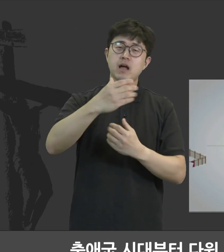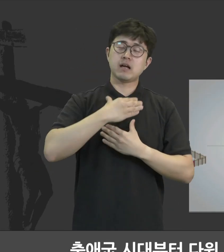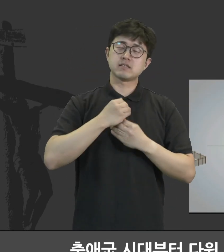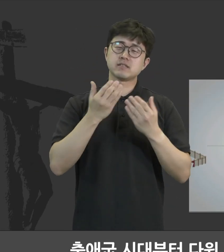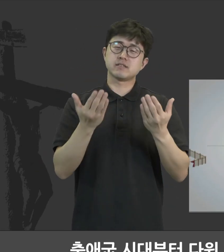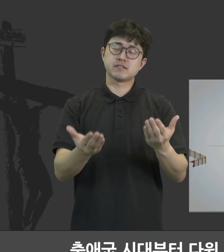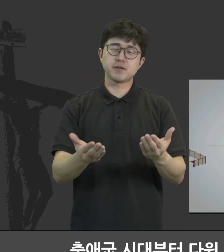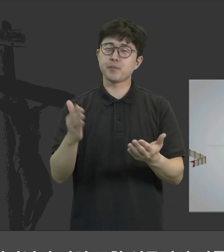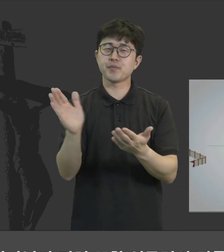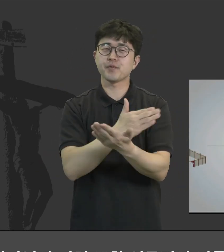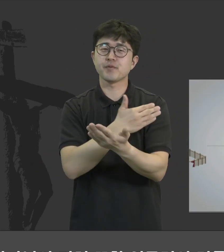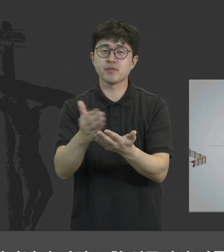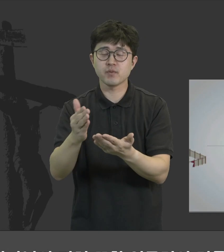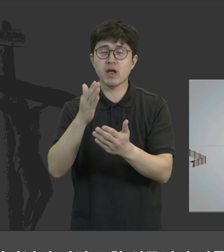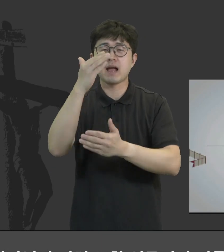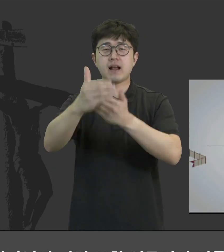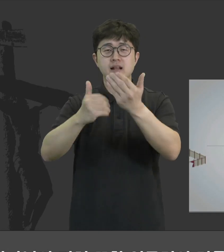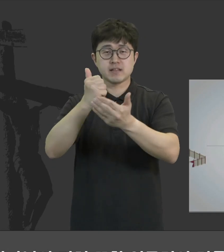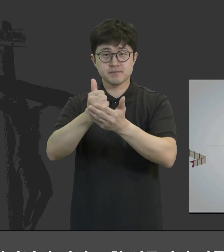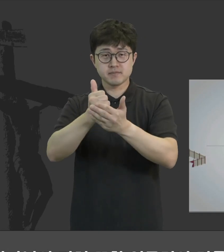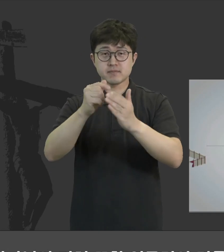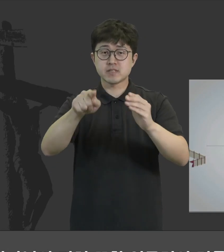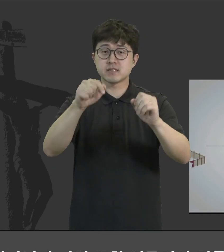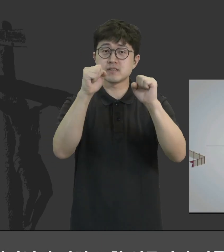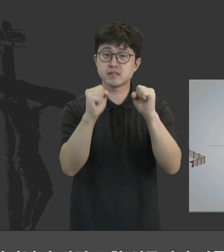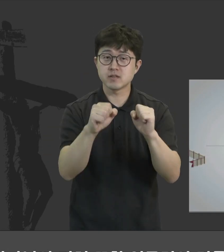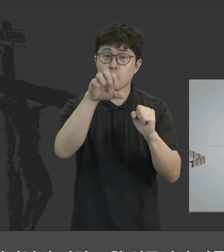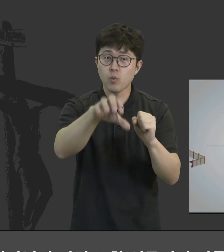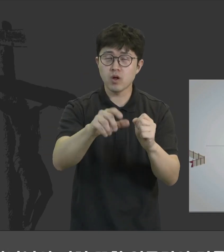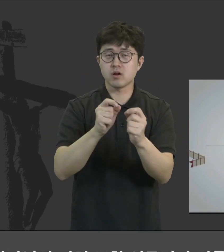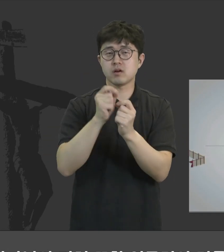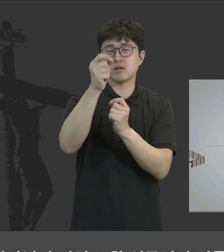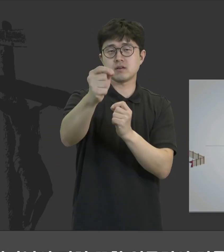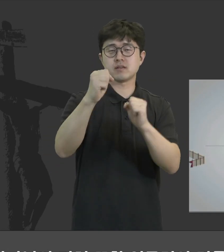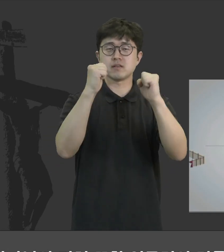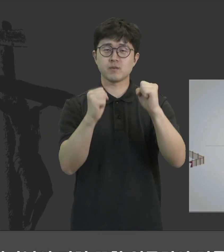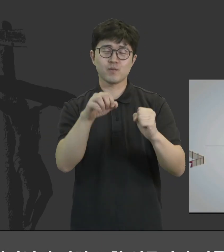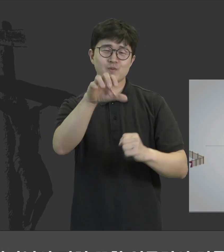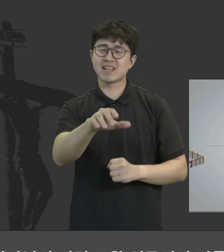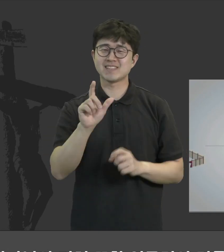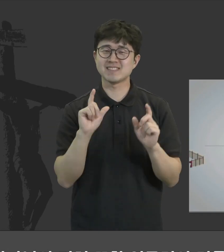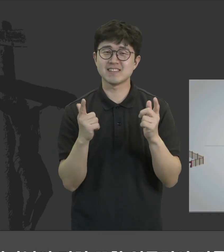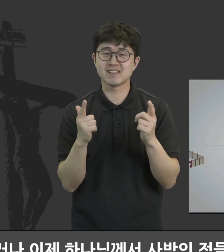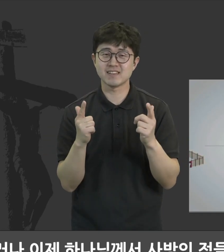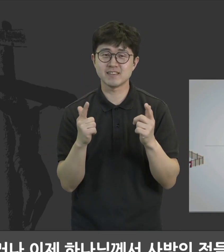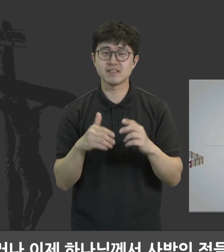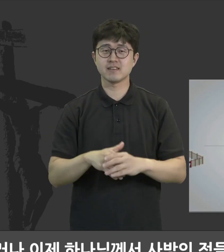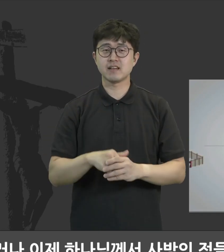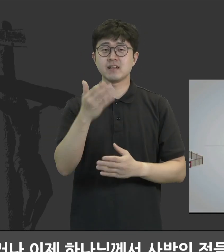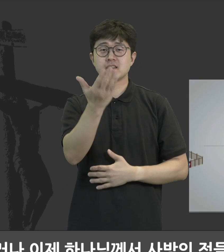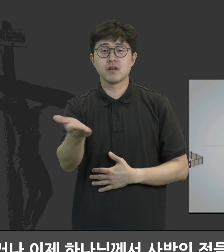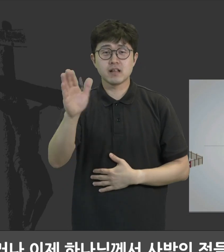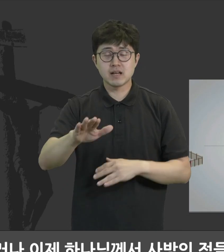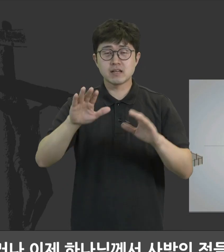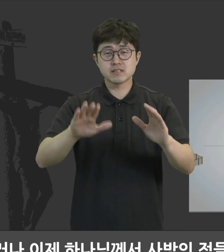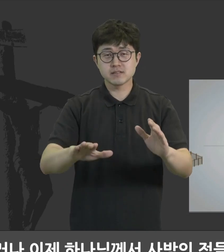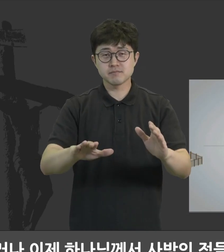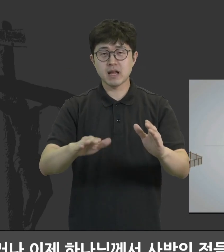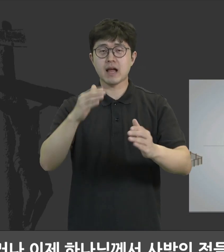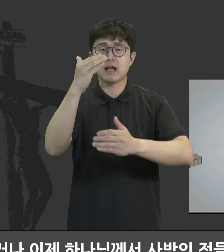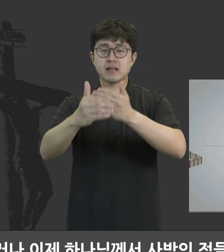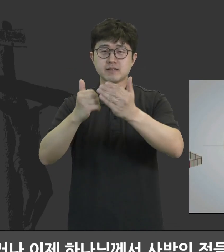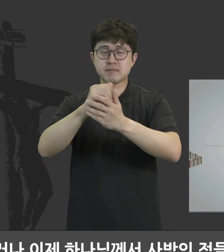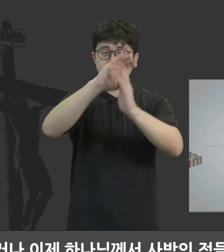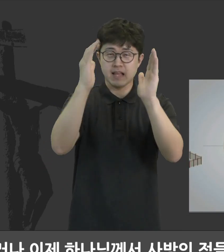수 없었고 하나님의 거처 또한 영구적인 건물이 될 수 없었습니다. 그러나 이제 하나님께서